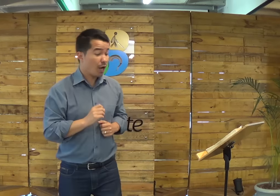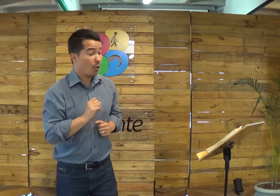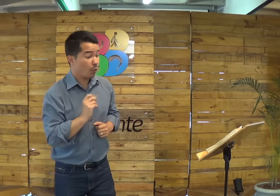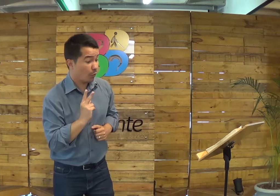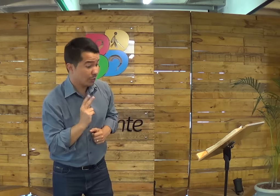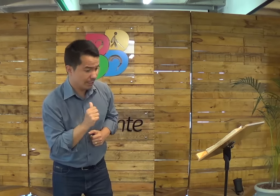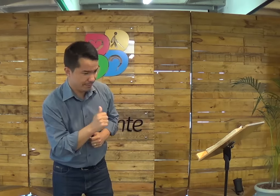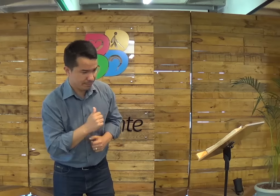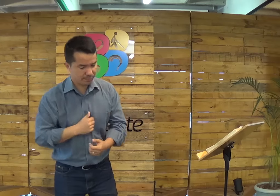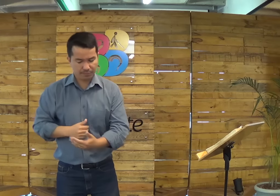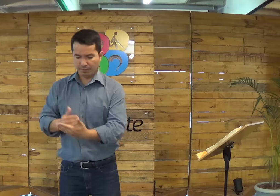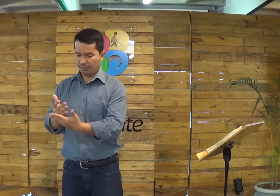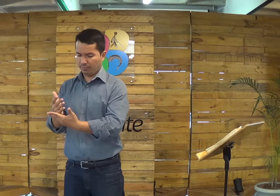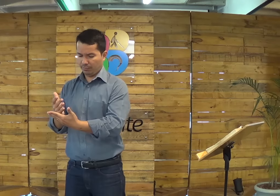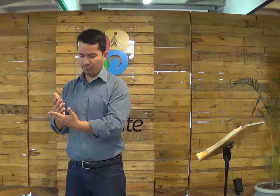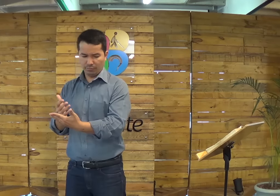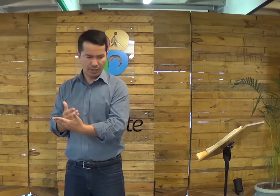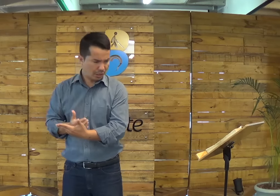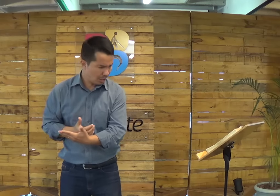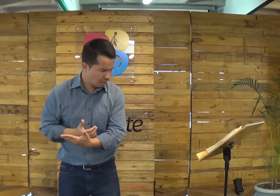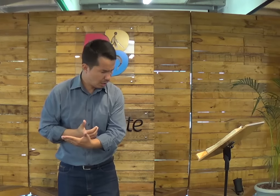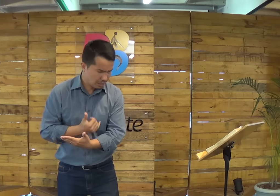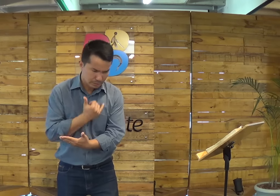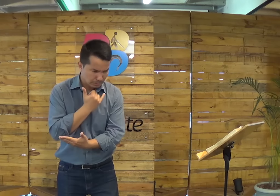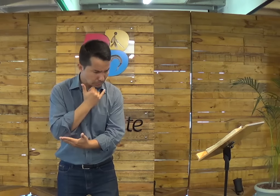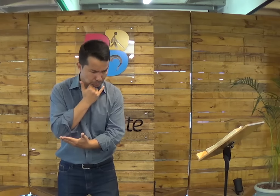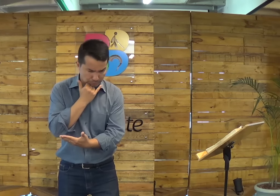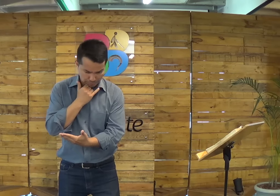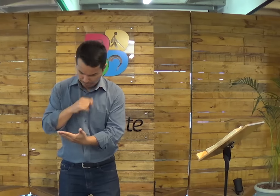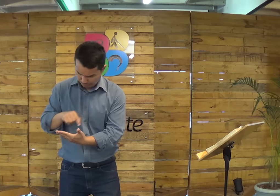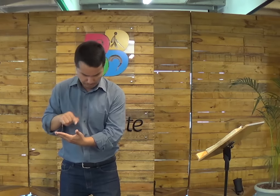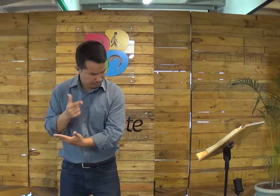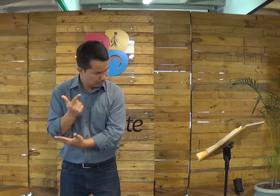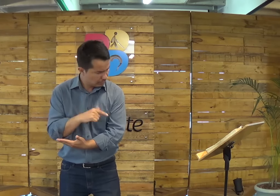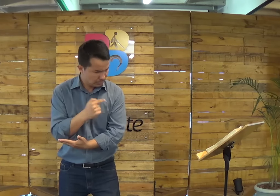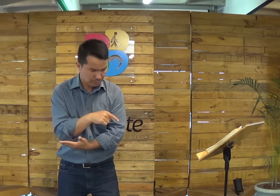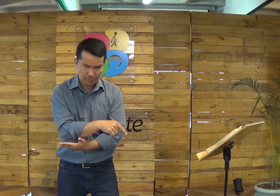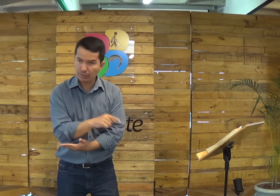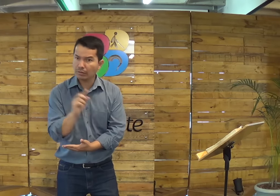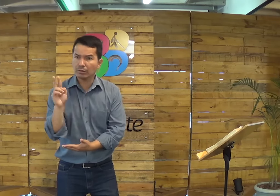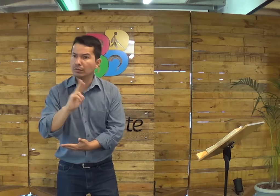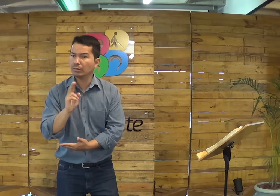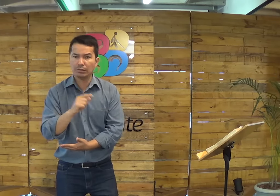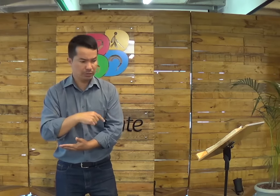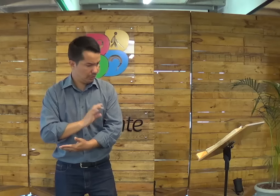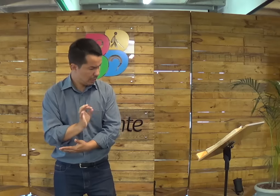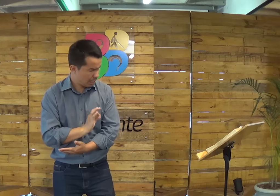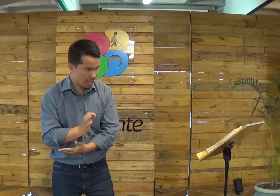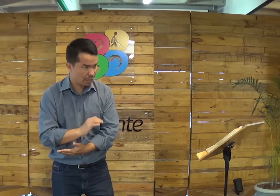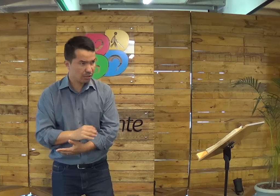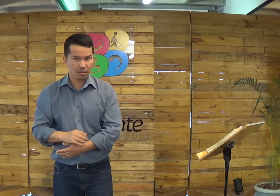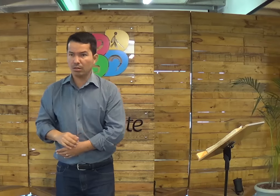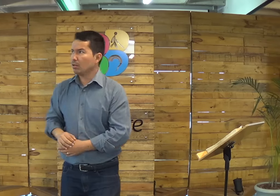ah ok só um pouquinho como não pera aí que eu não tô achando teu nome teu nome não tá aqui